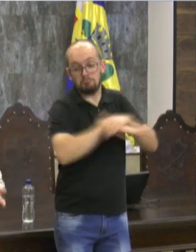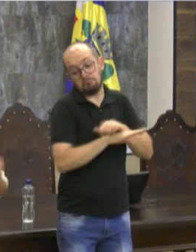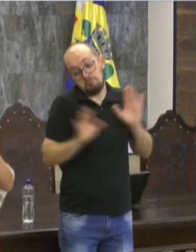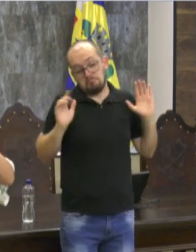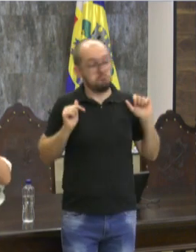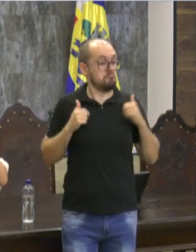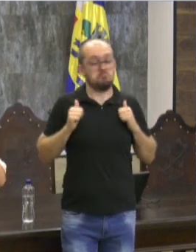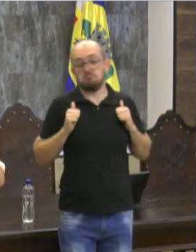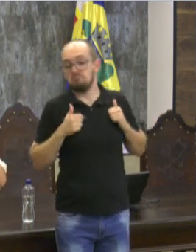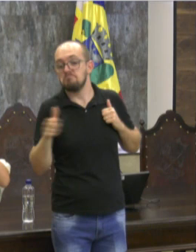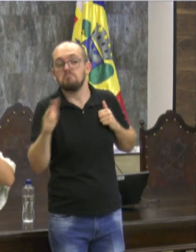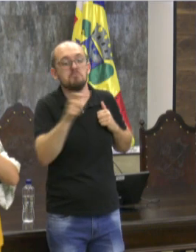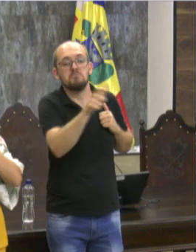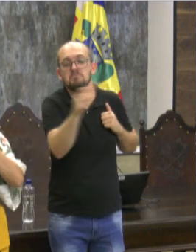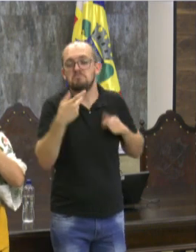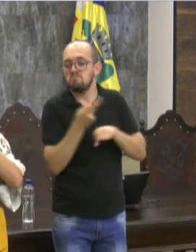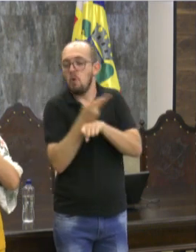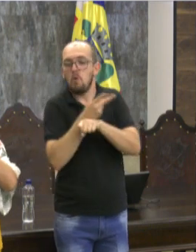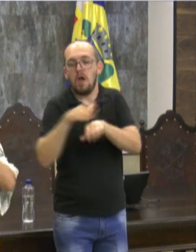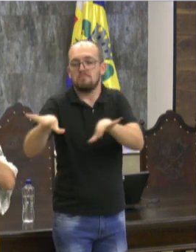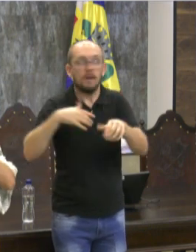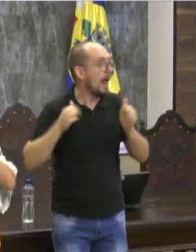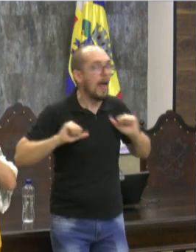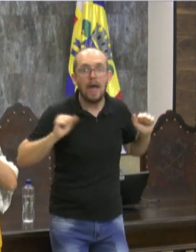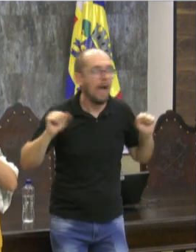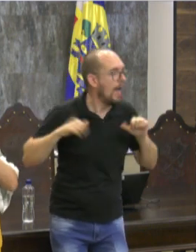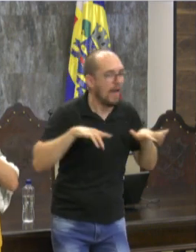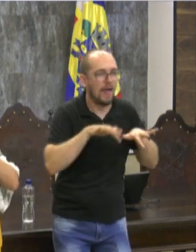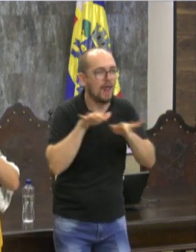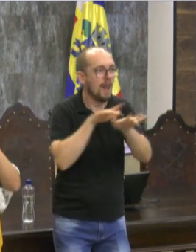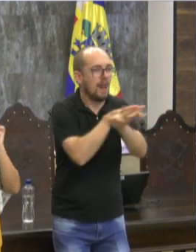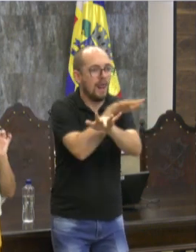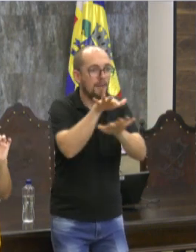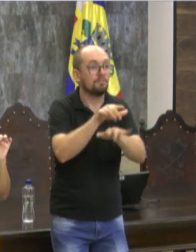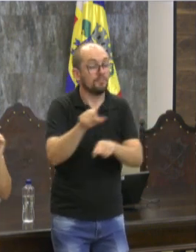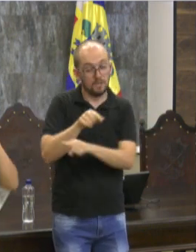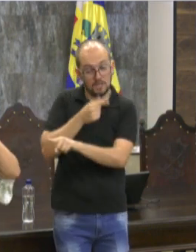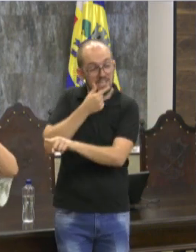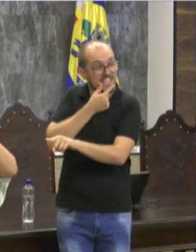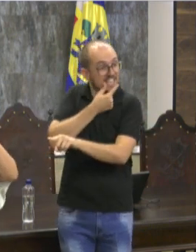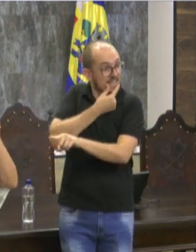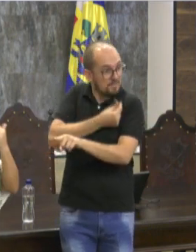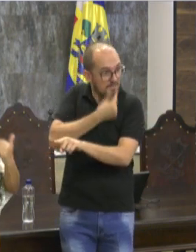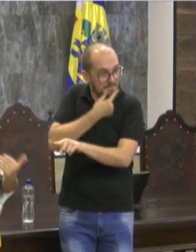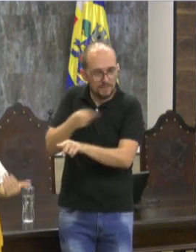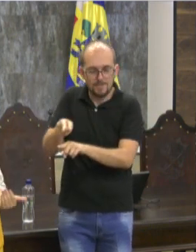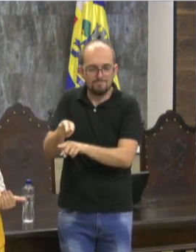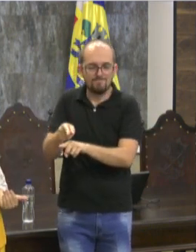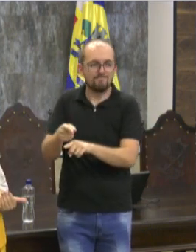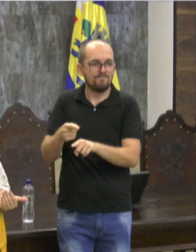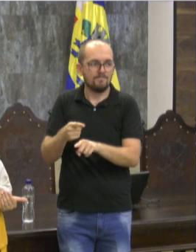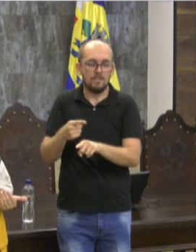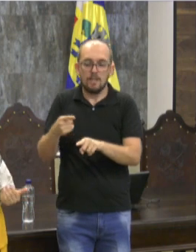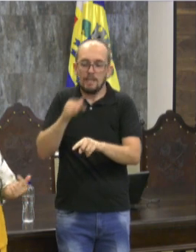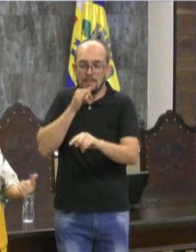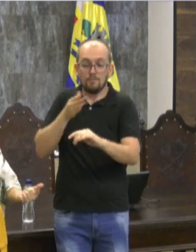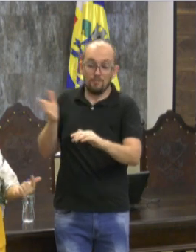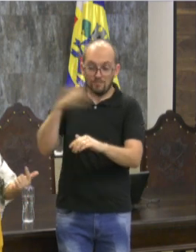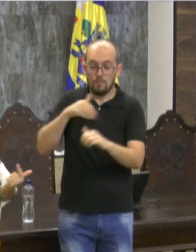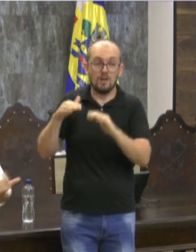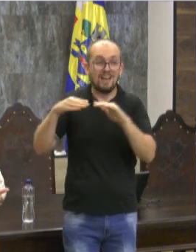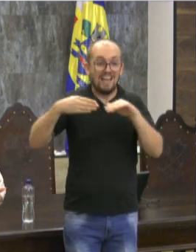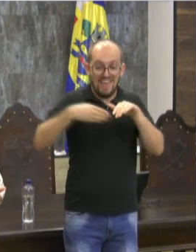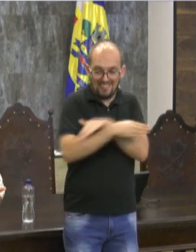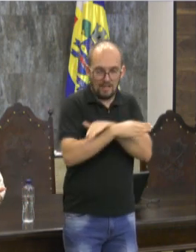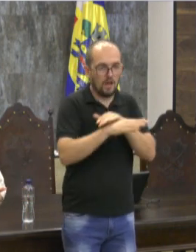procurar. E aí, gente, o Gustavo, ele tinha muita dificuldade de sair, difícil fazer ele entrar na sala de aula. E depois